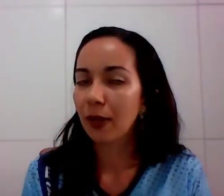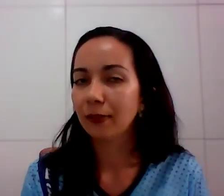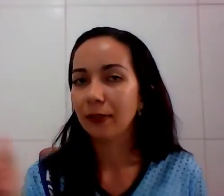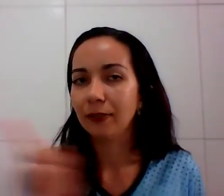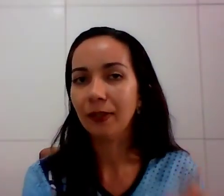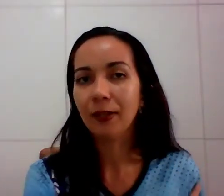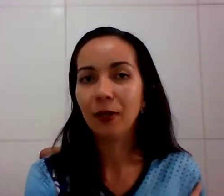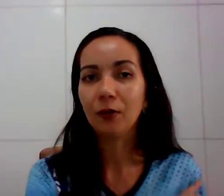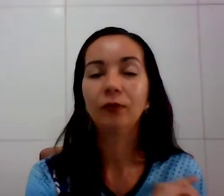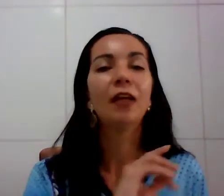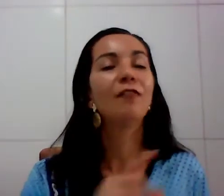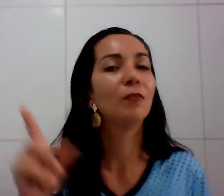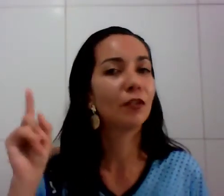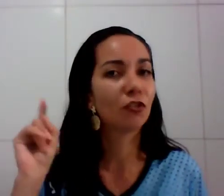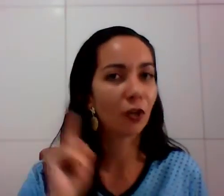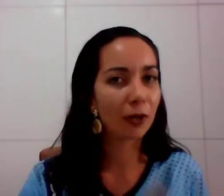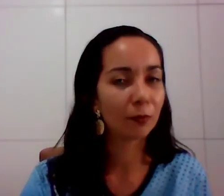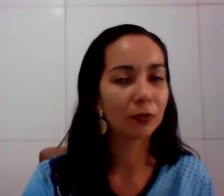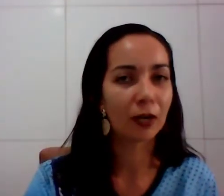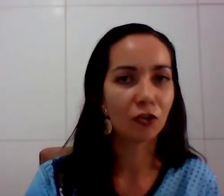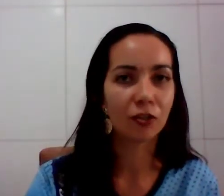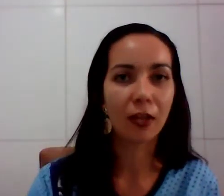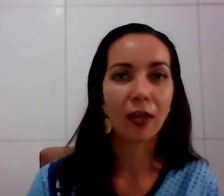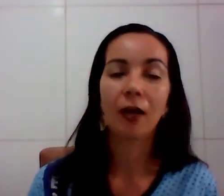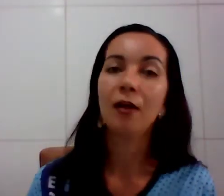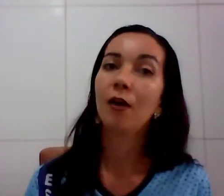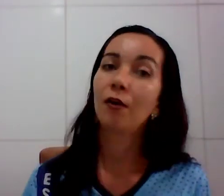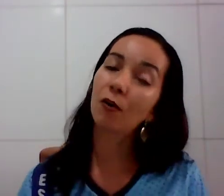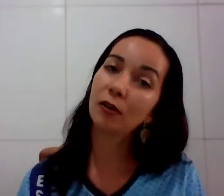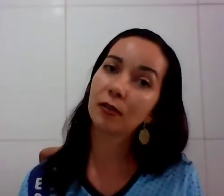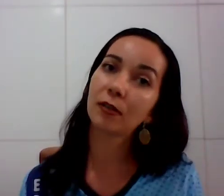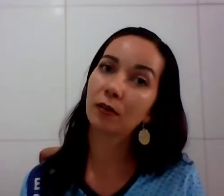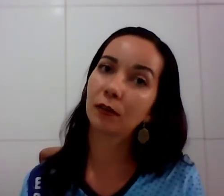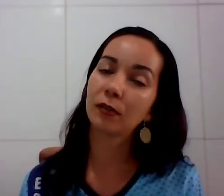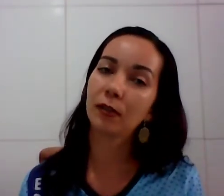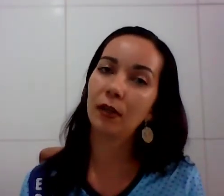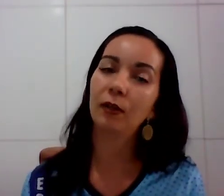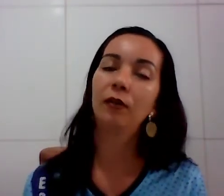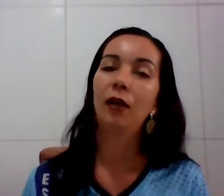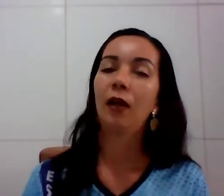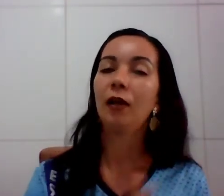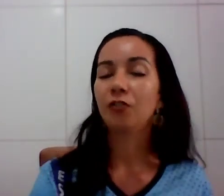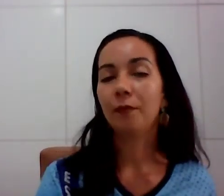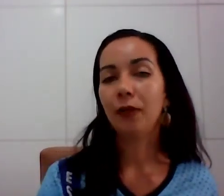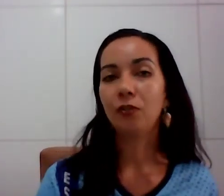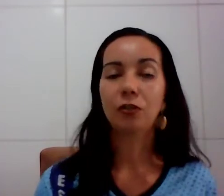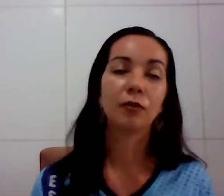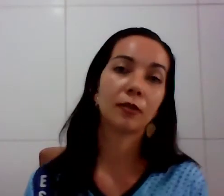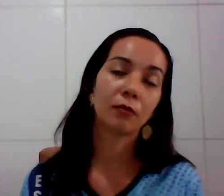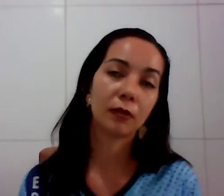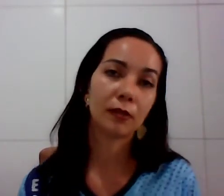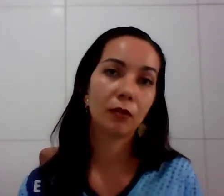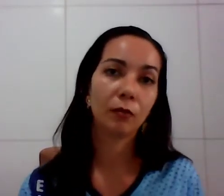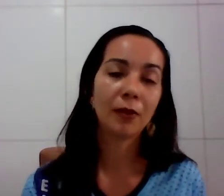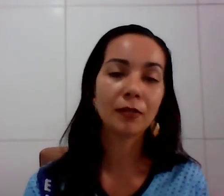nada, não. Teve uma história por trás dela. Coisas aconteceram antigamente, coisas aconteceram no